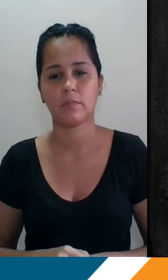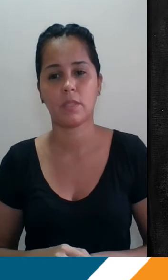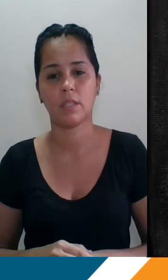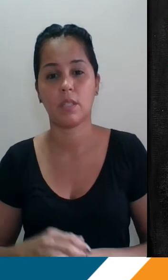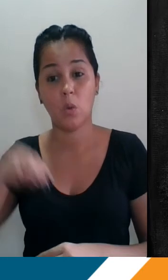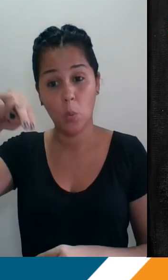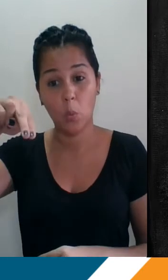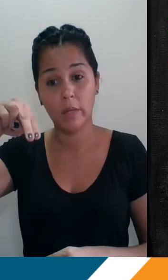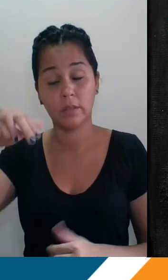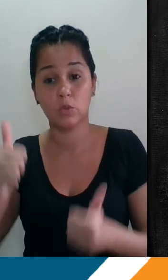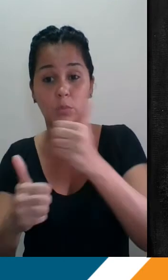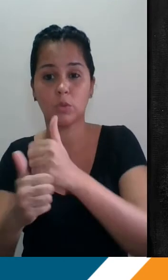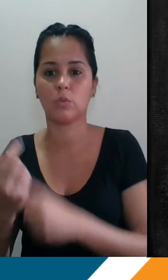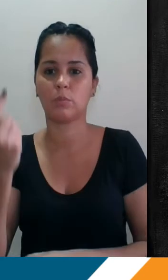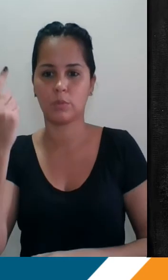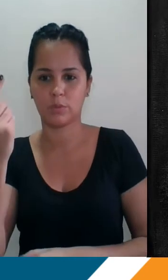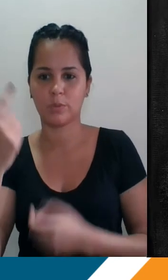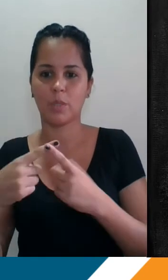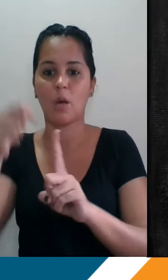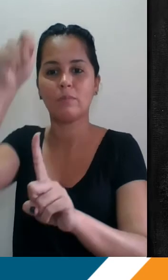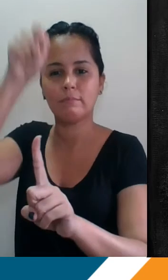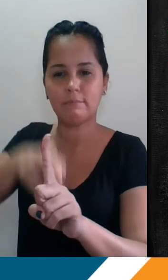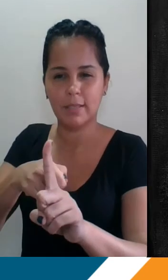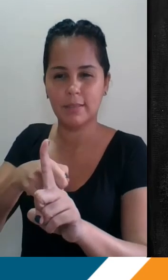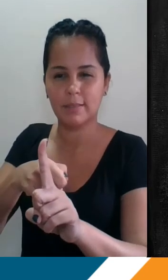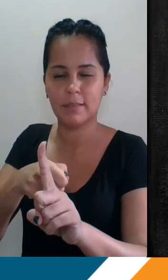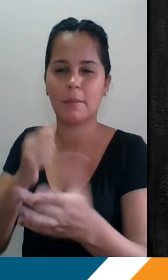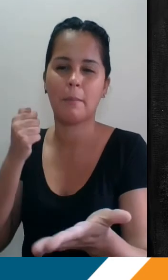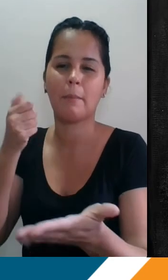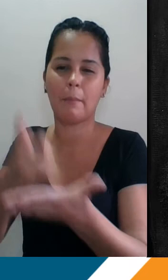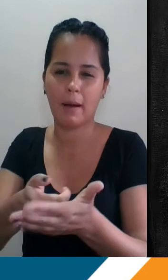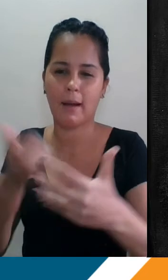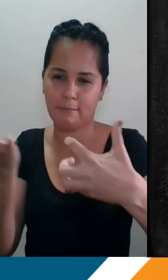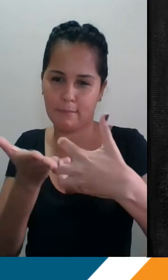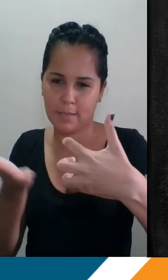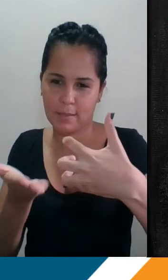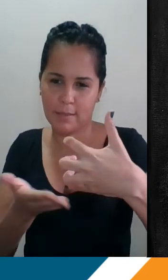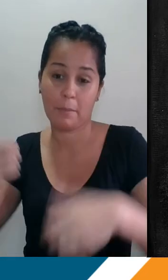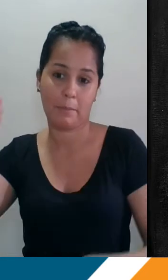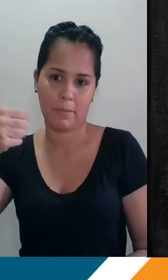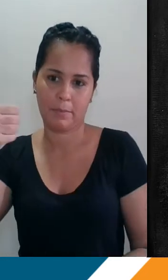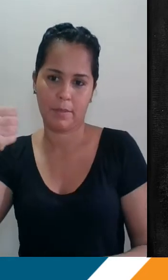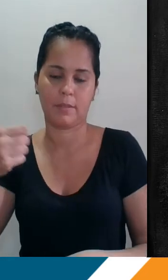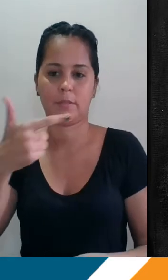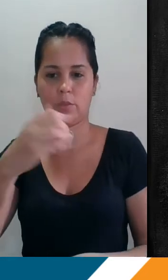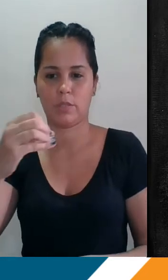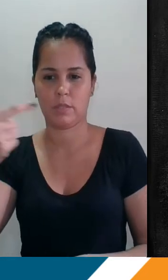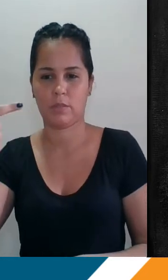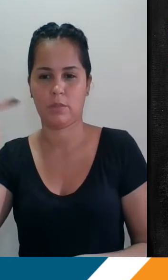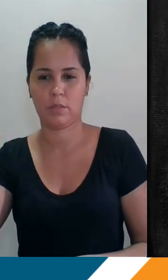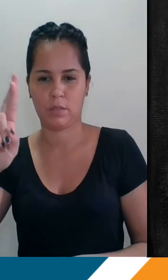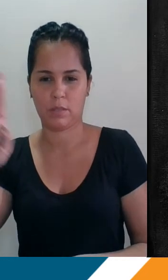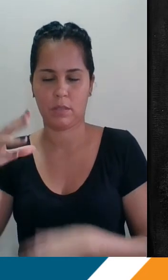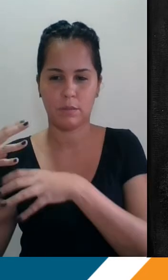apenas um mês após a aquisição do produto para eu pagar essa parcela de R$ 202. Então agora eu vou fazer a